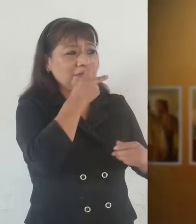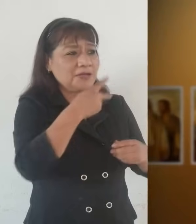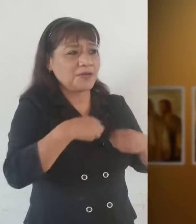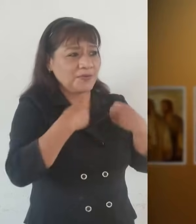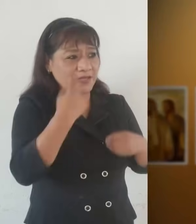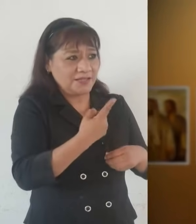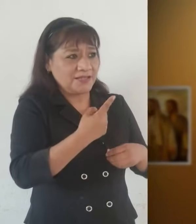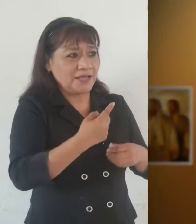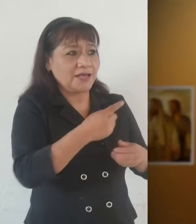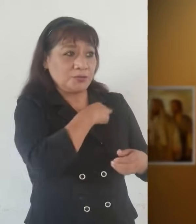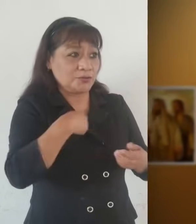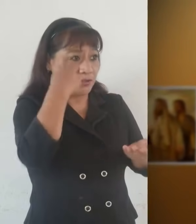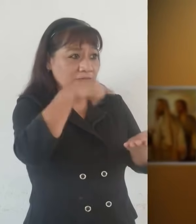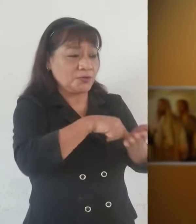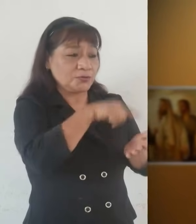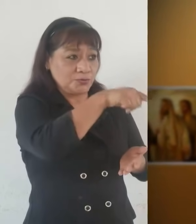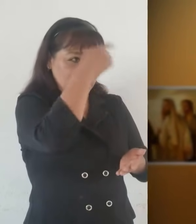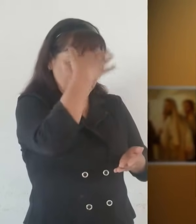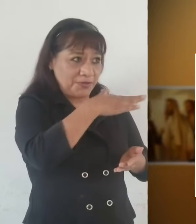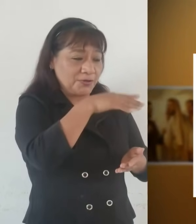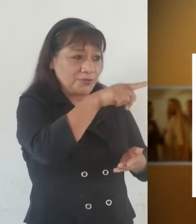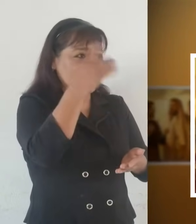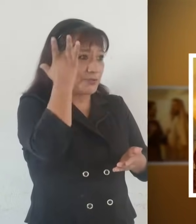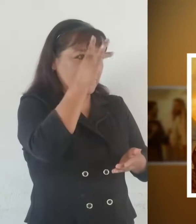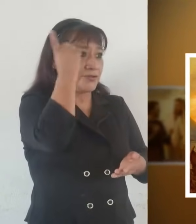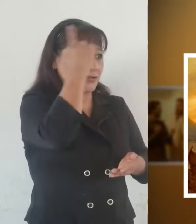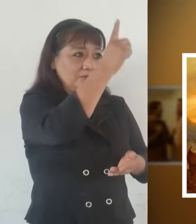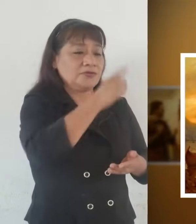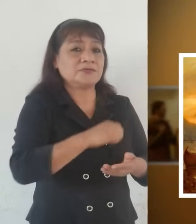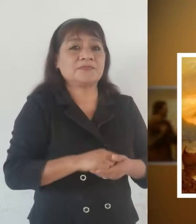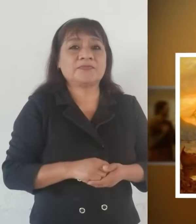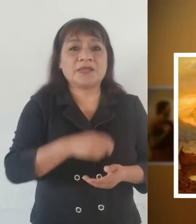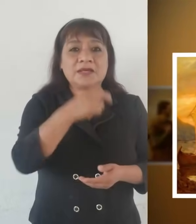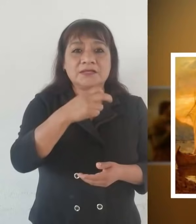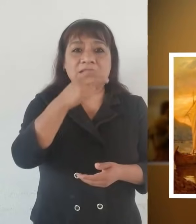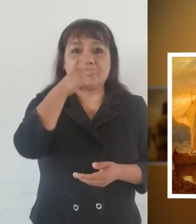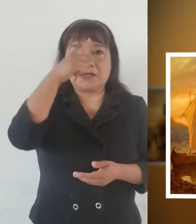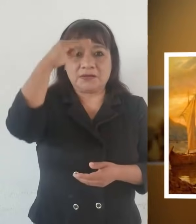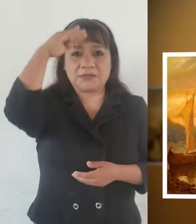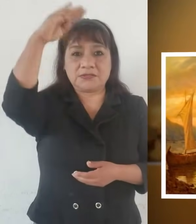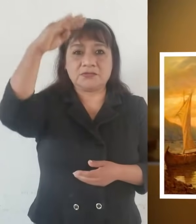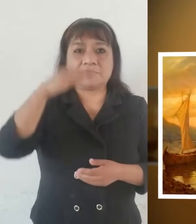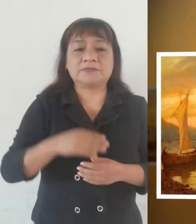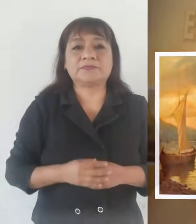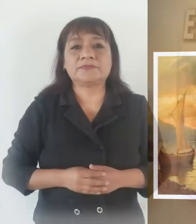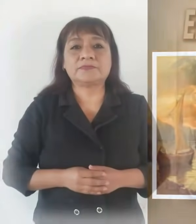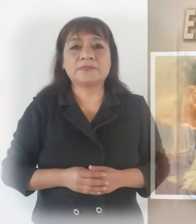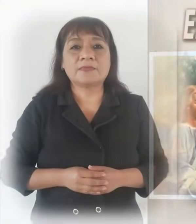nosotros creemos y sabemos que tú eres el Santo de Dios." Palabra del Señor.